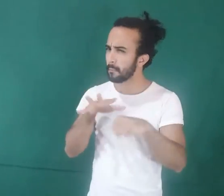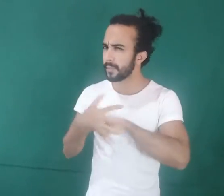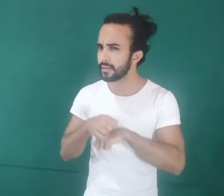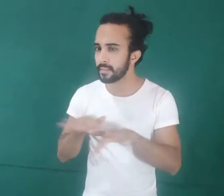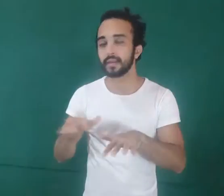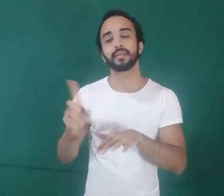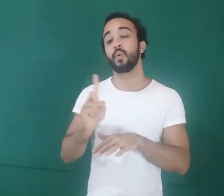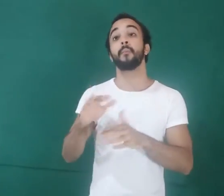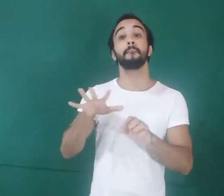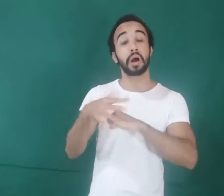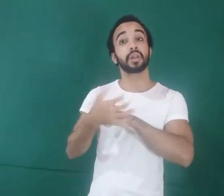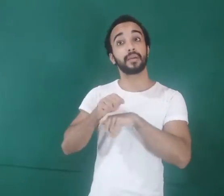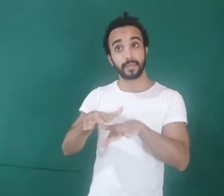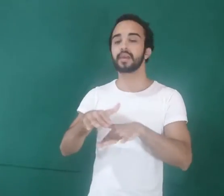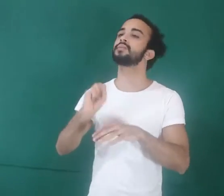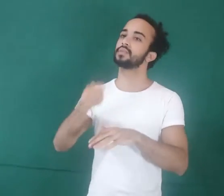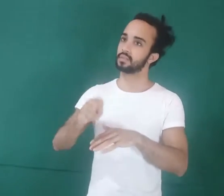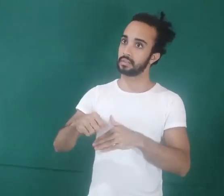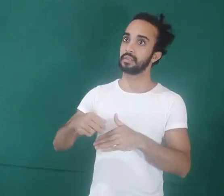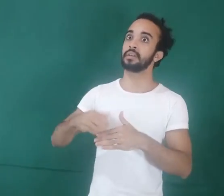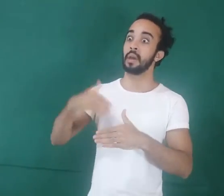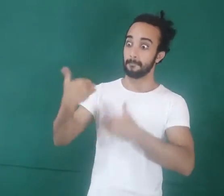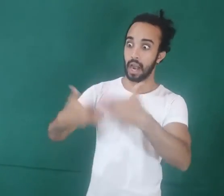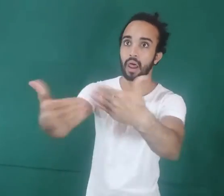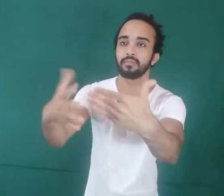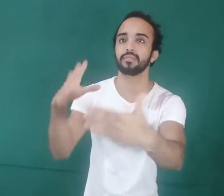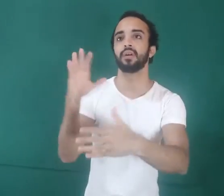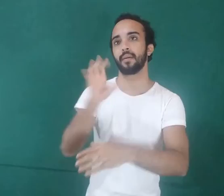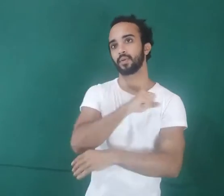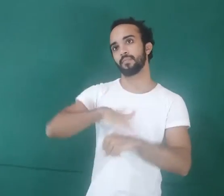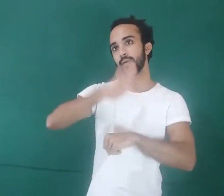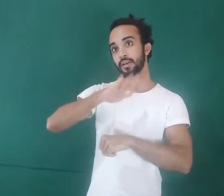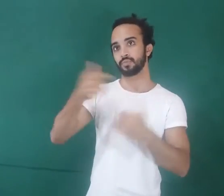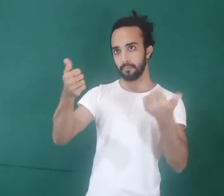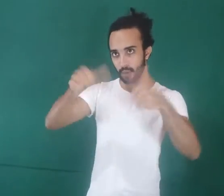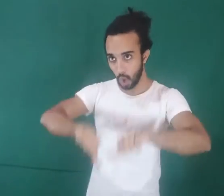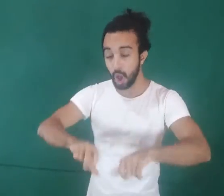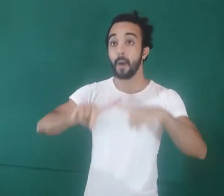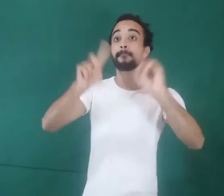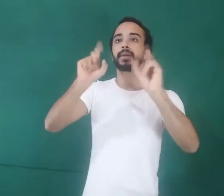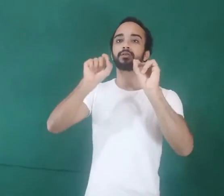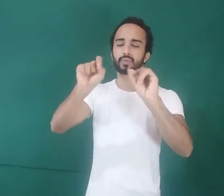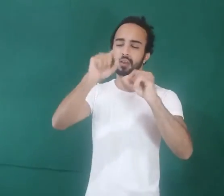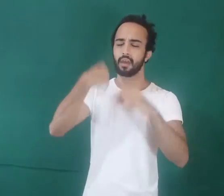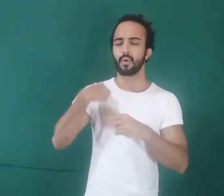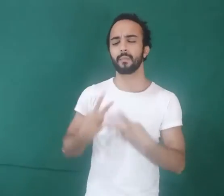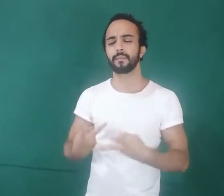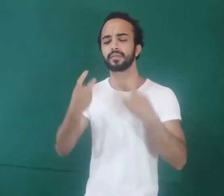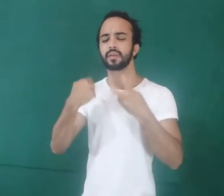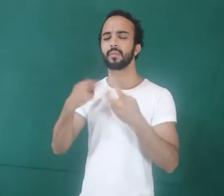acelera. Então, dentro do que é esse campo do futuro, eu vejo, assim, coisas. Eu tenho um lugar, tem umas meninas nos Estados